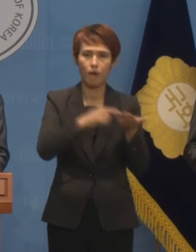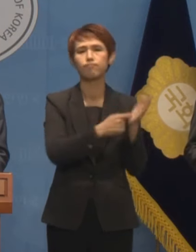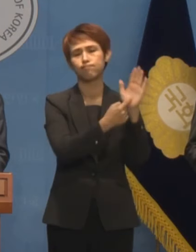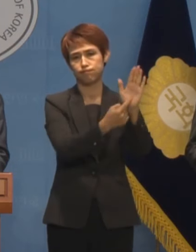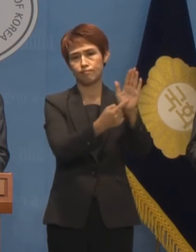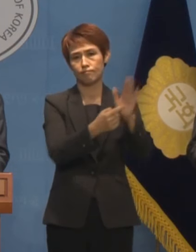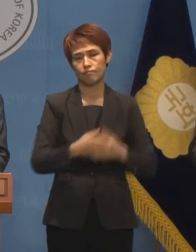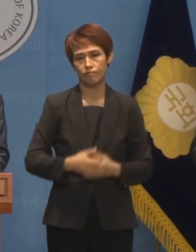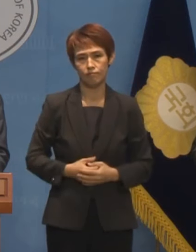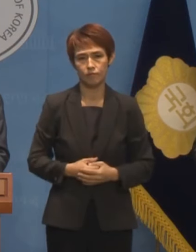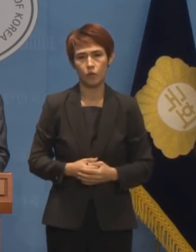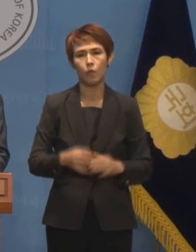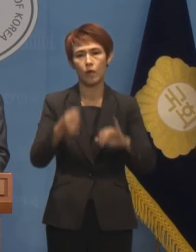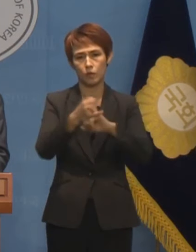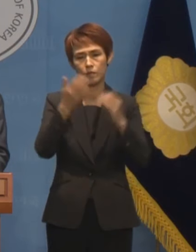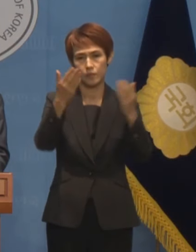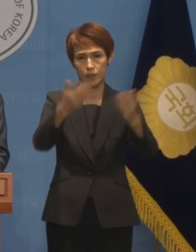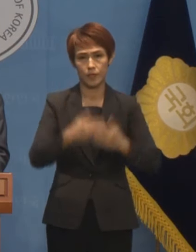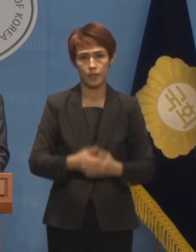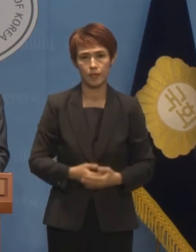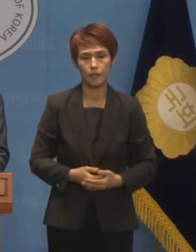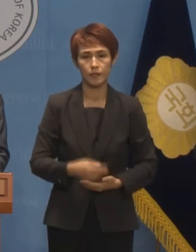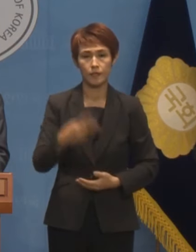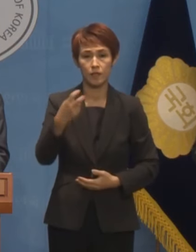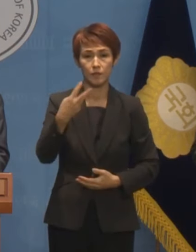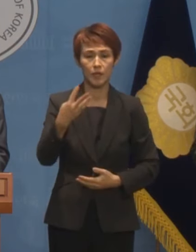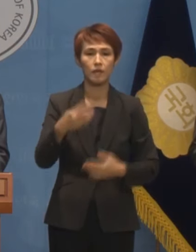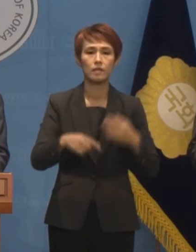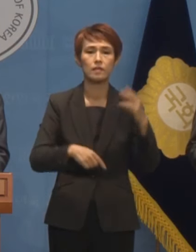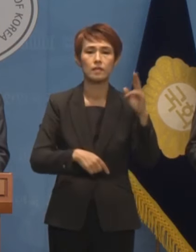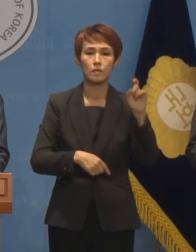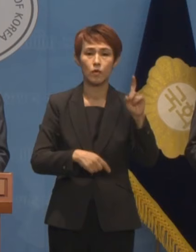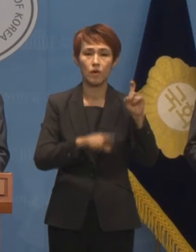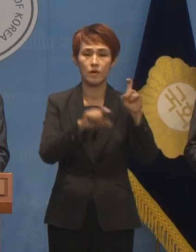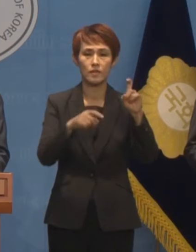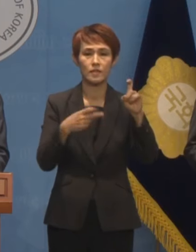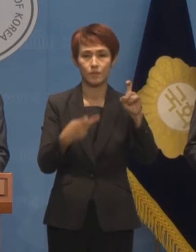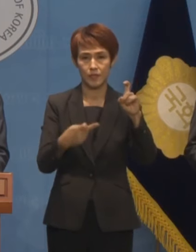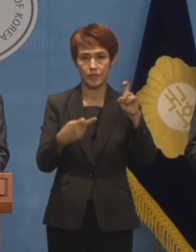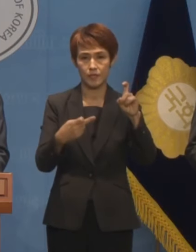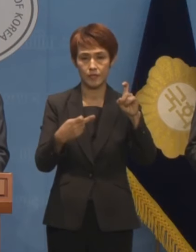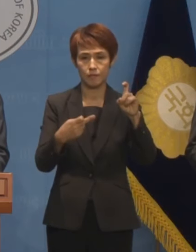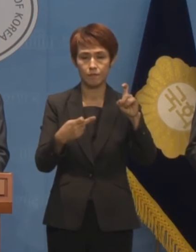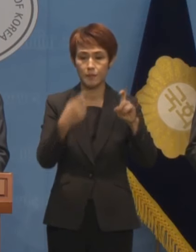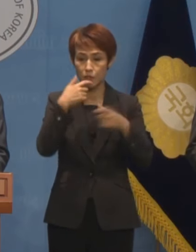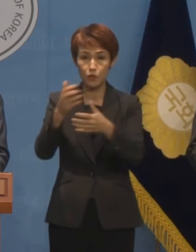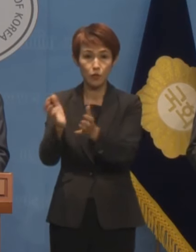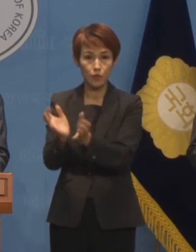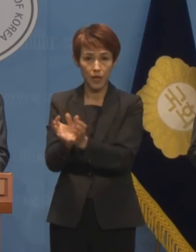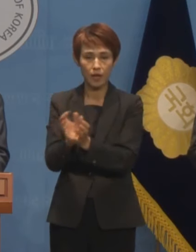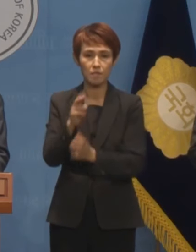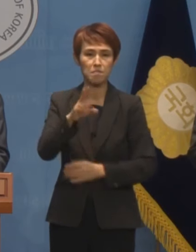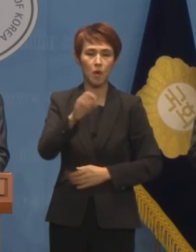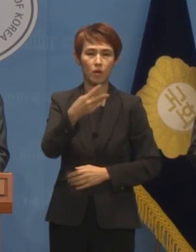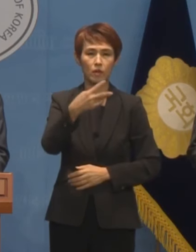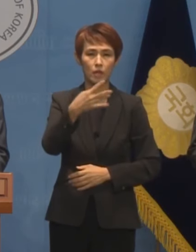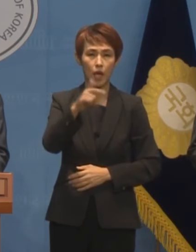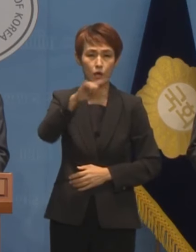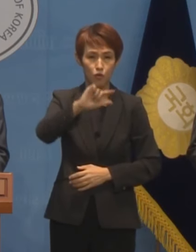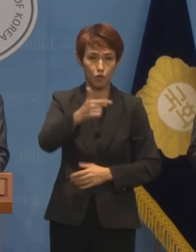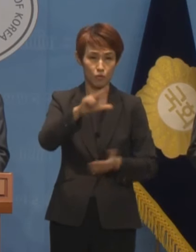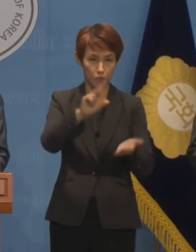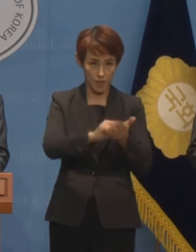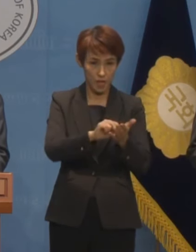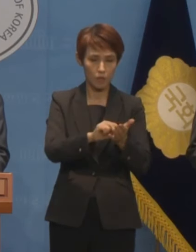또 약속드립니다. 2024년 11월 12일 더불어민주당 명태균 게이트 창원